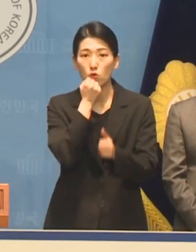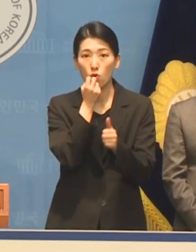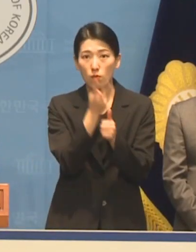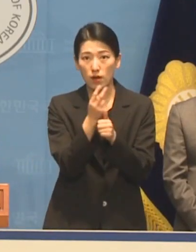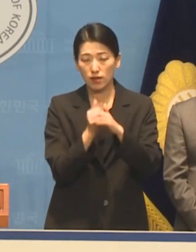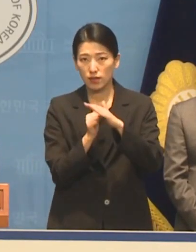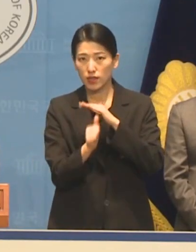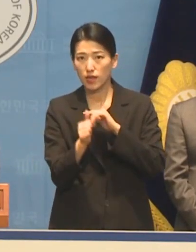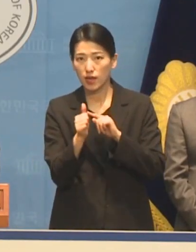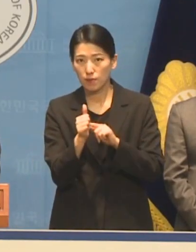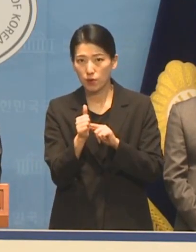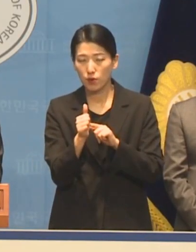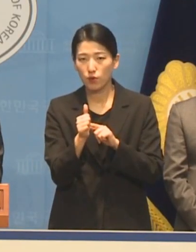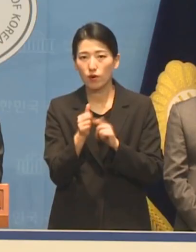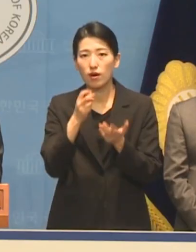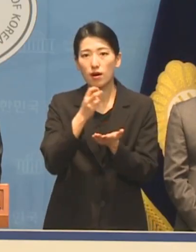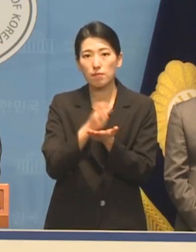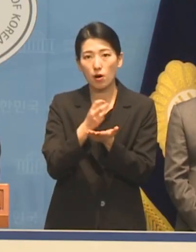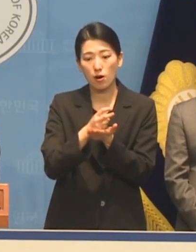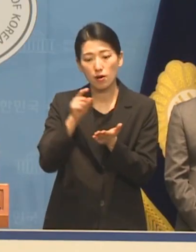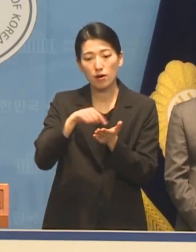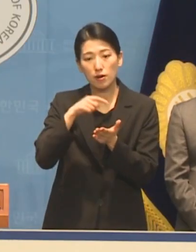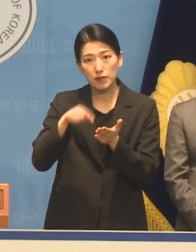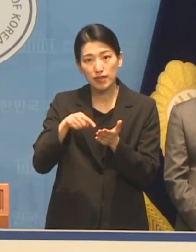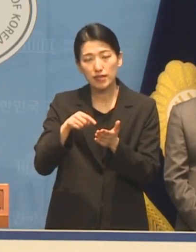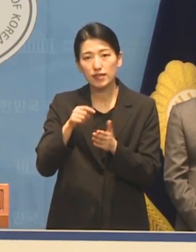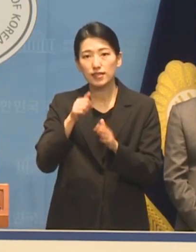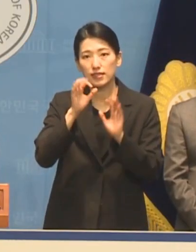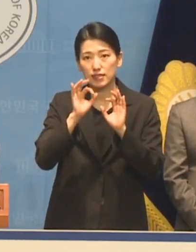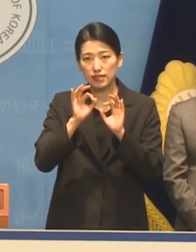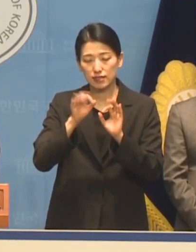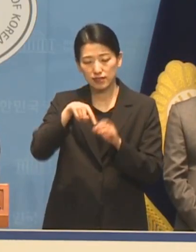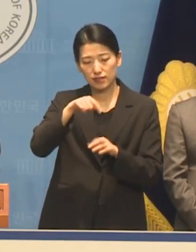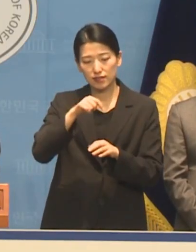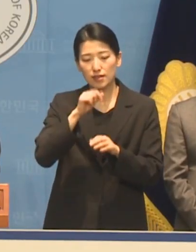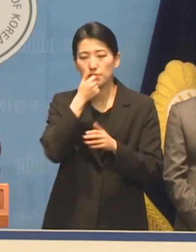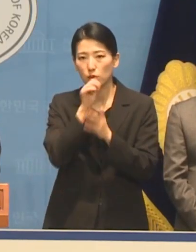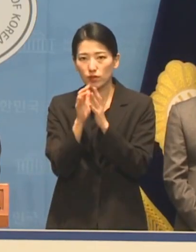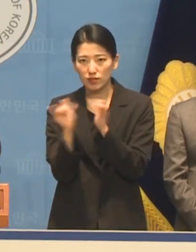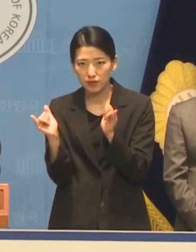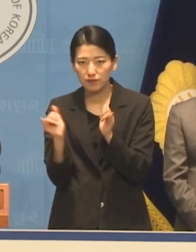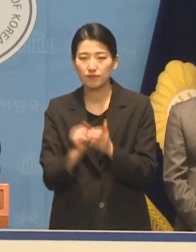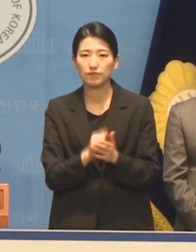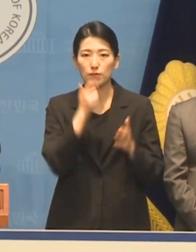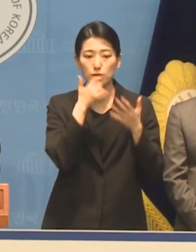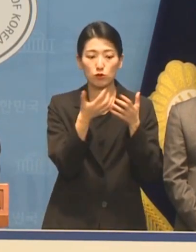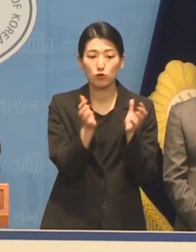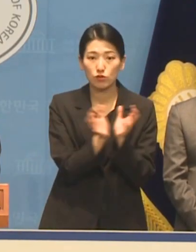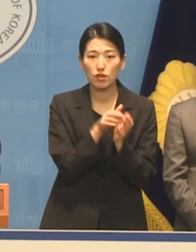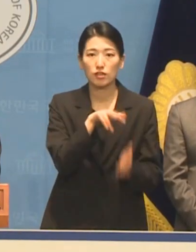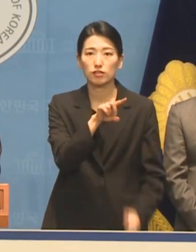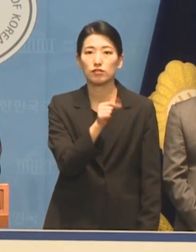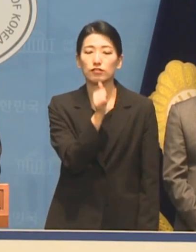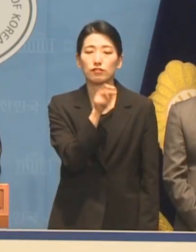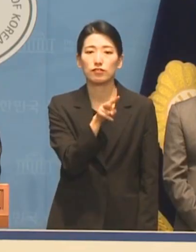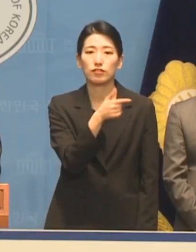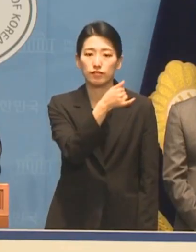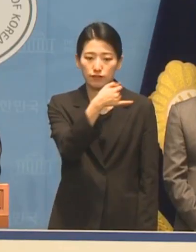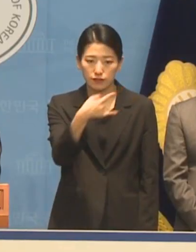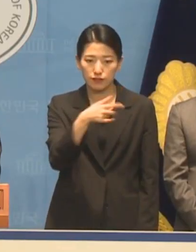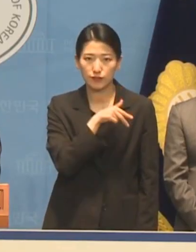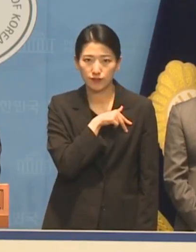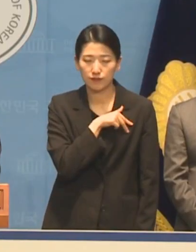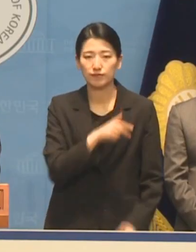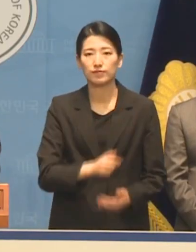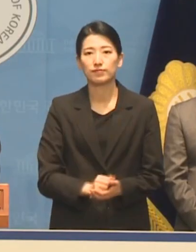대표하여 법무법인 지암의 김선웅 변호사님 함께하십니다. 전현희 더불어민주당 노동존중실천단장님 오셨습니다.